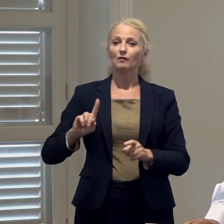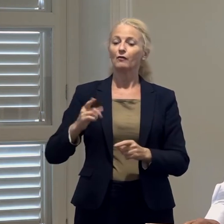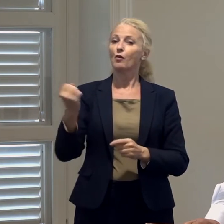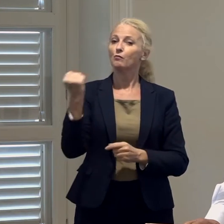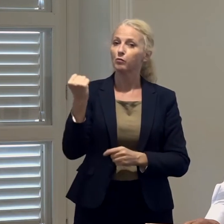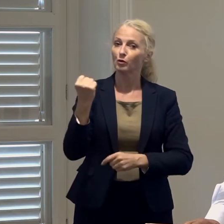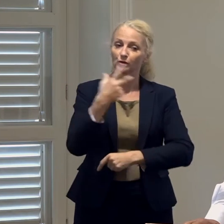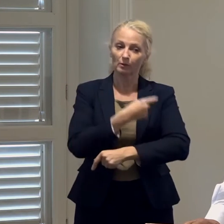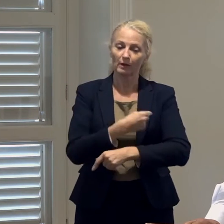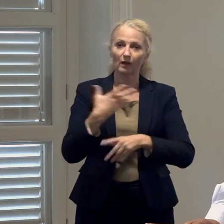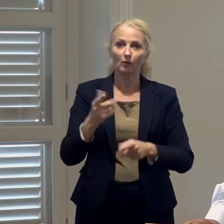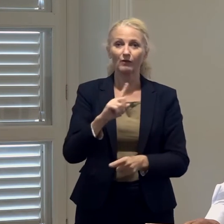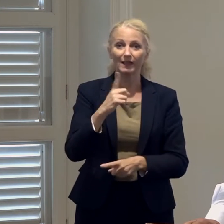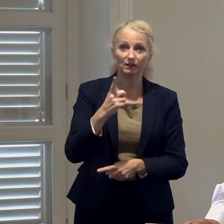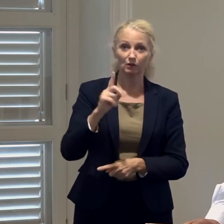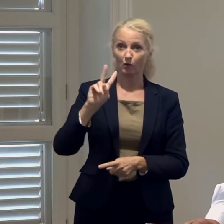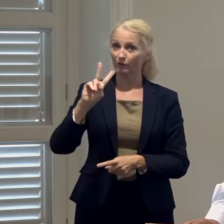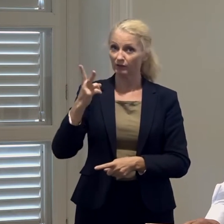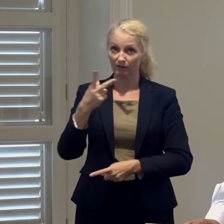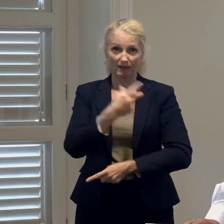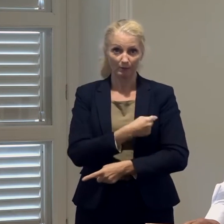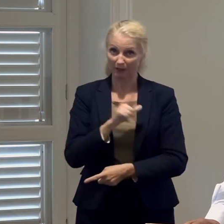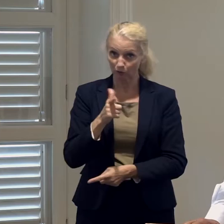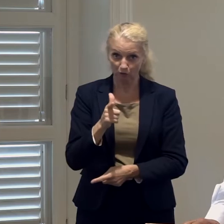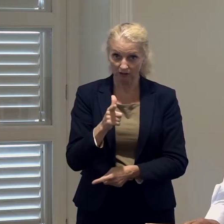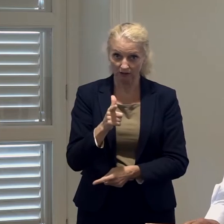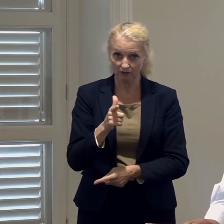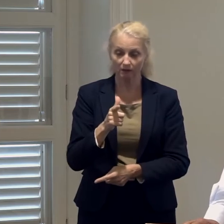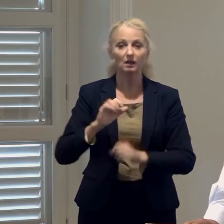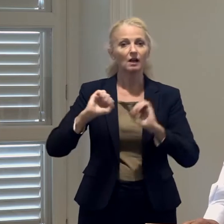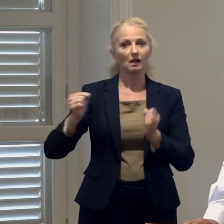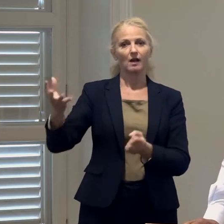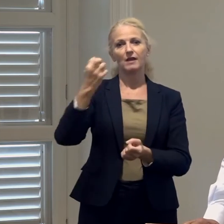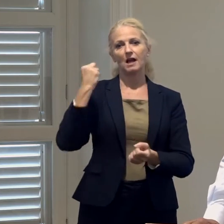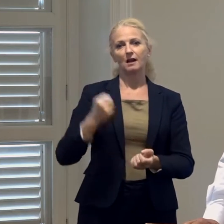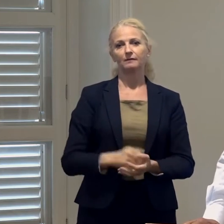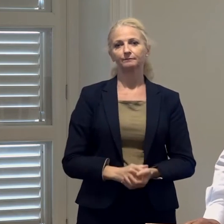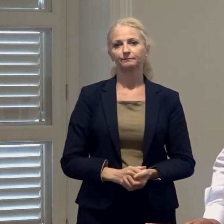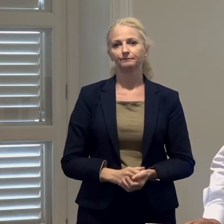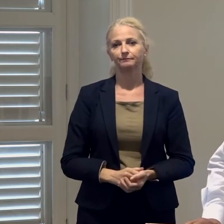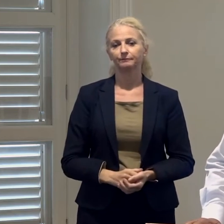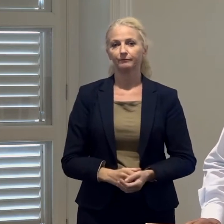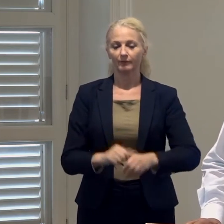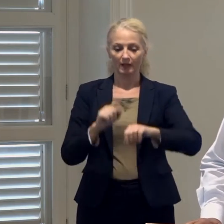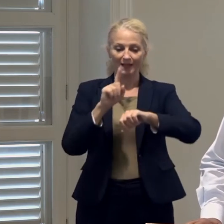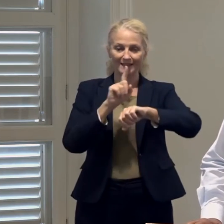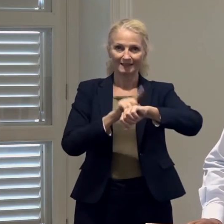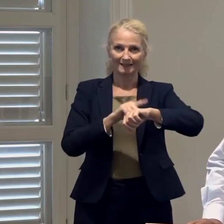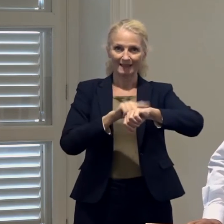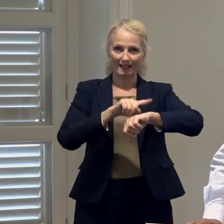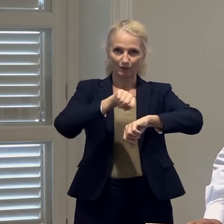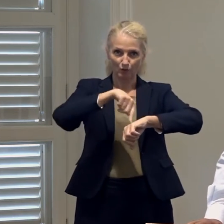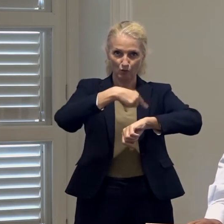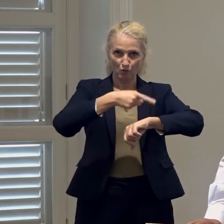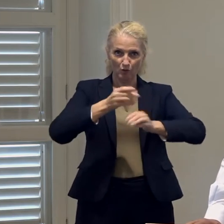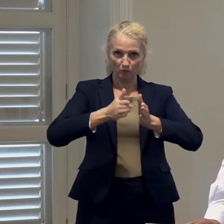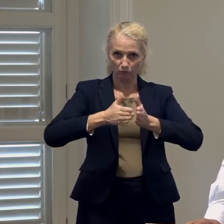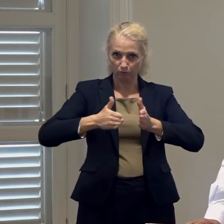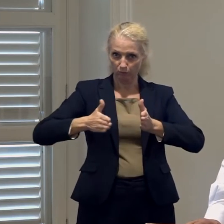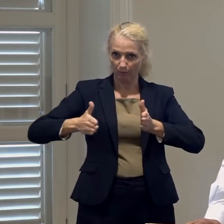coronaprik nog niet hebben gehaald. De verlenging van de priktijden wordt deze week